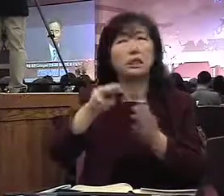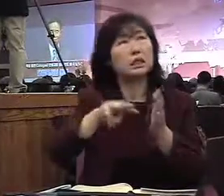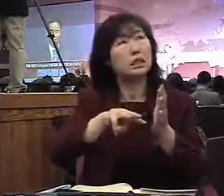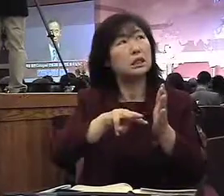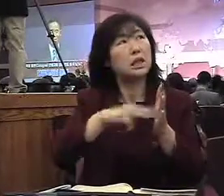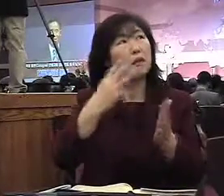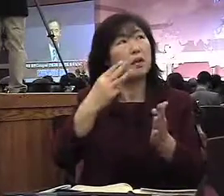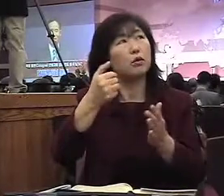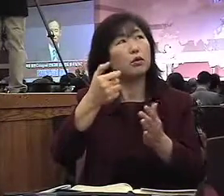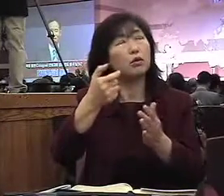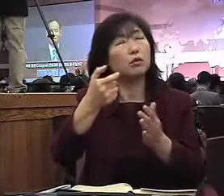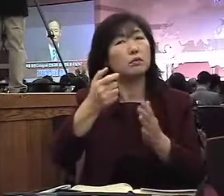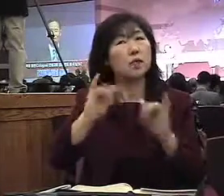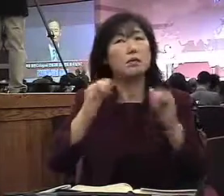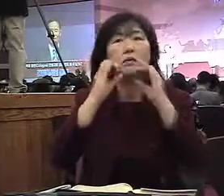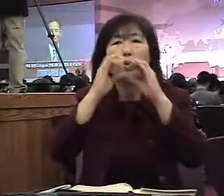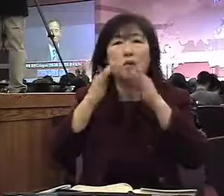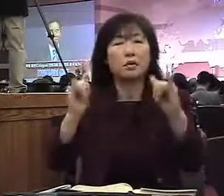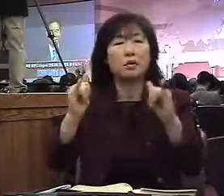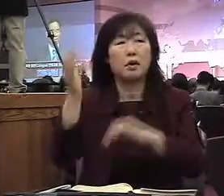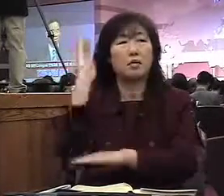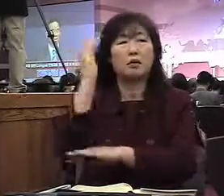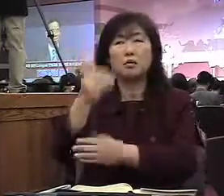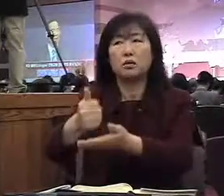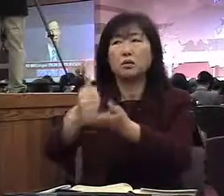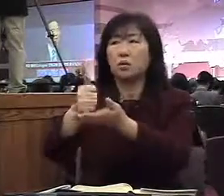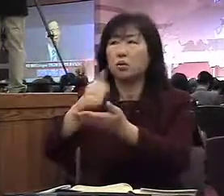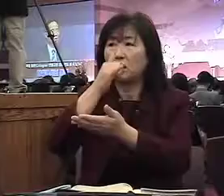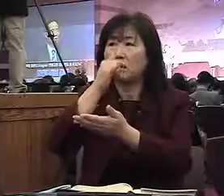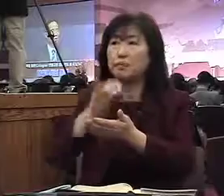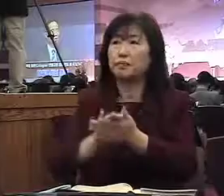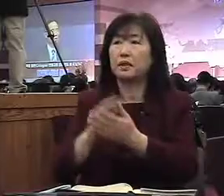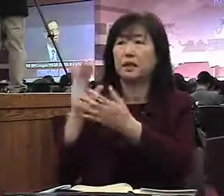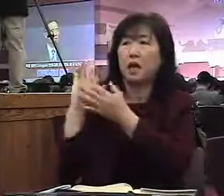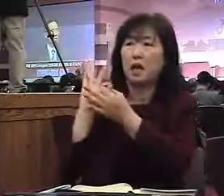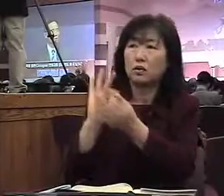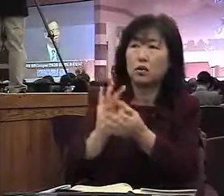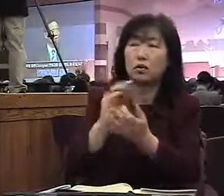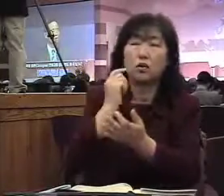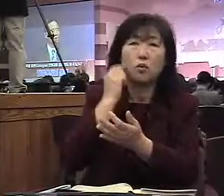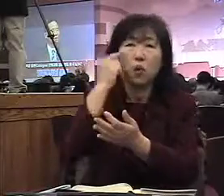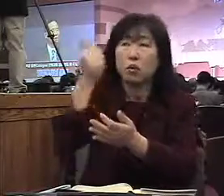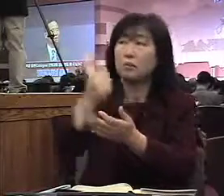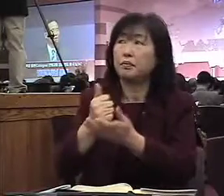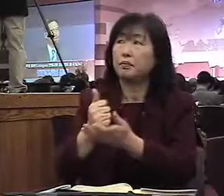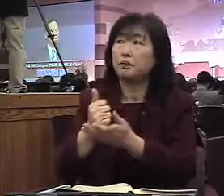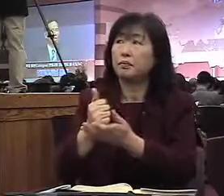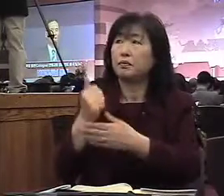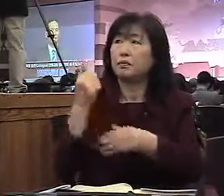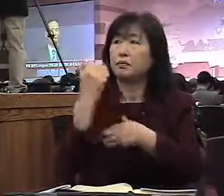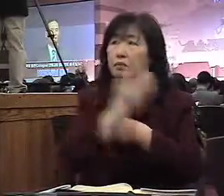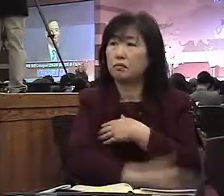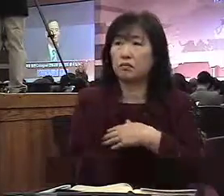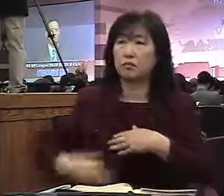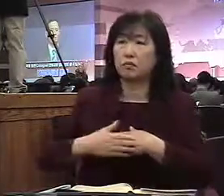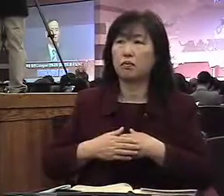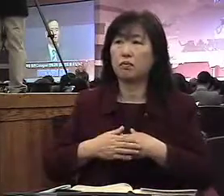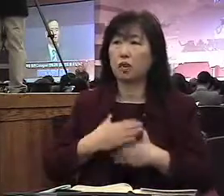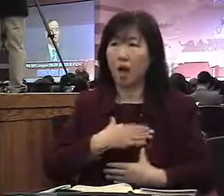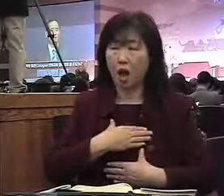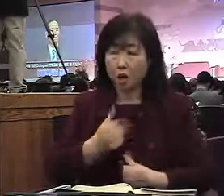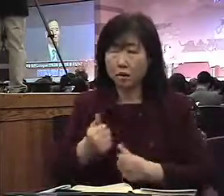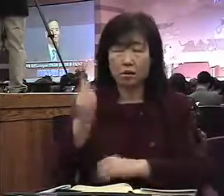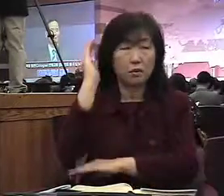명의 우리 선교사님들 또 말씀으로 섬길 것입니다. 계속해서 목사님의 신앙과 또 안전, 특별히